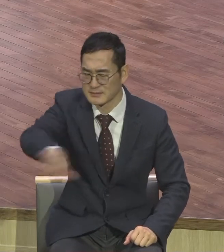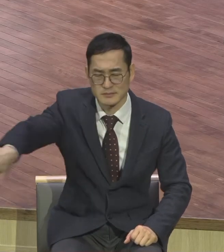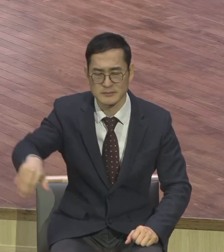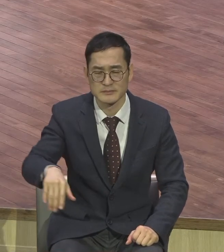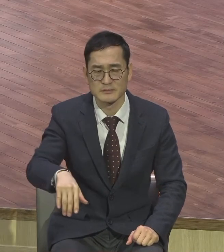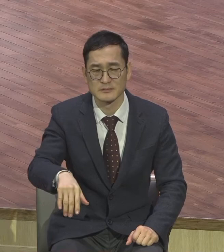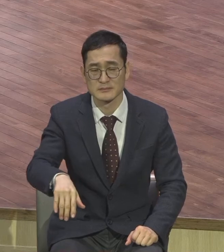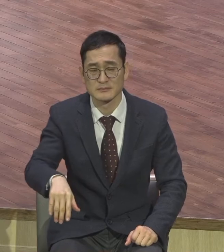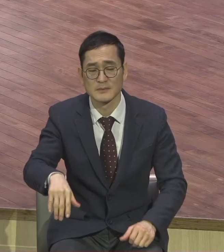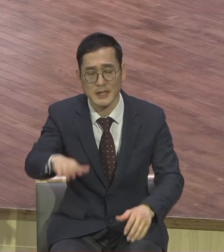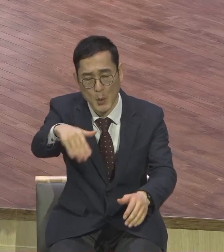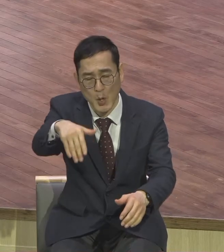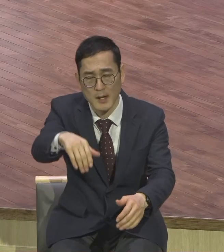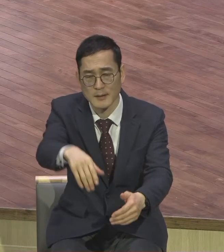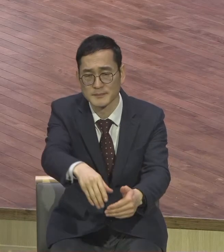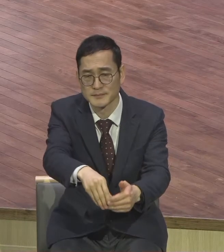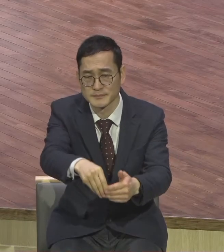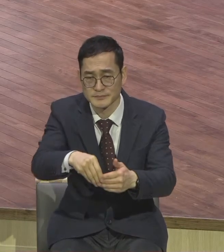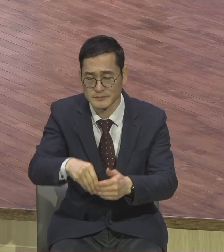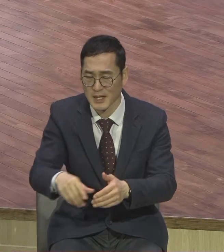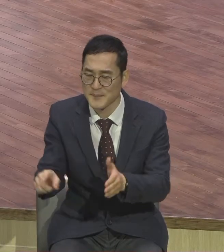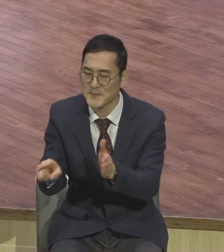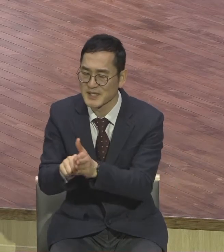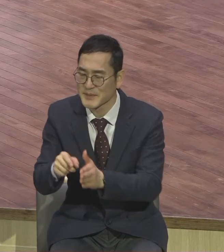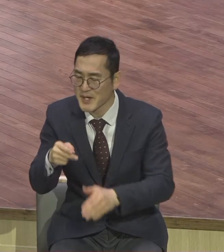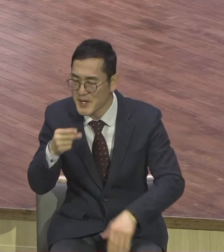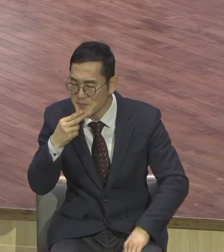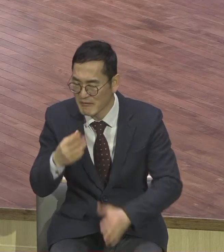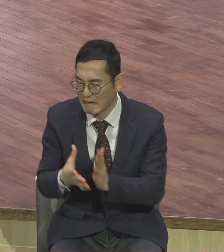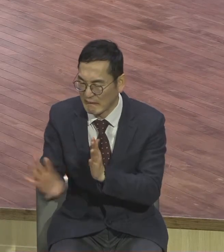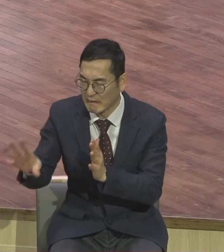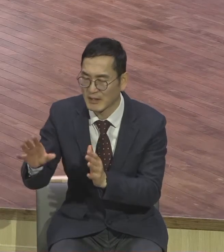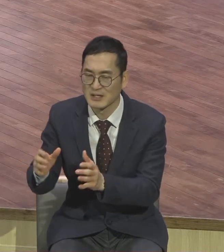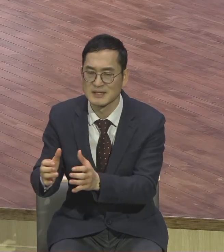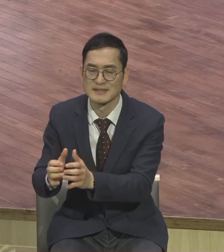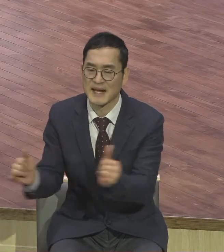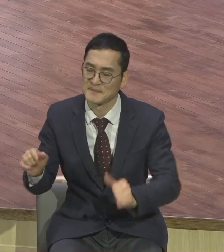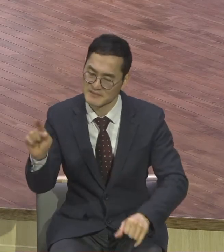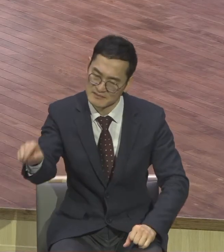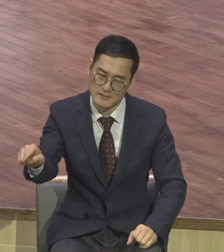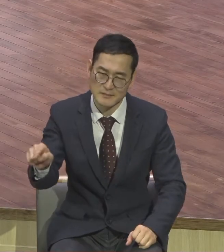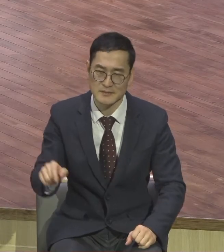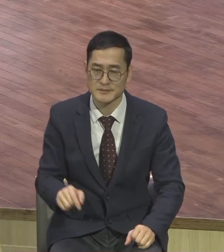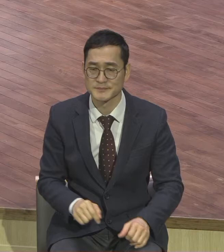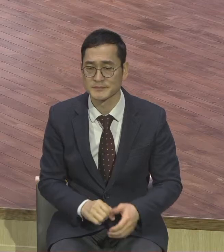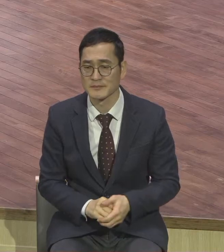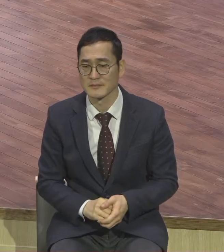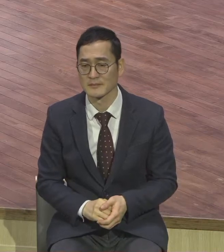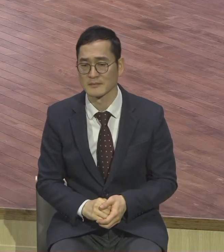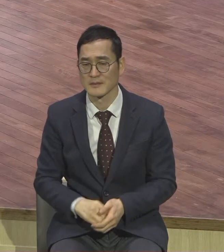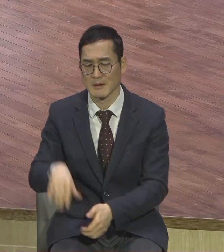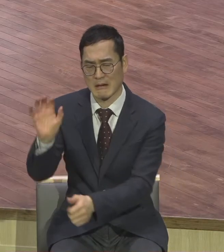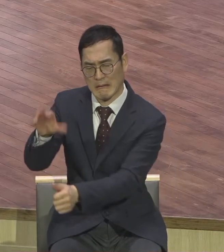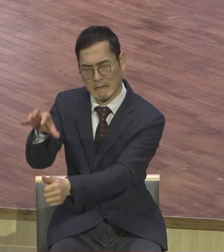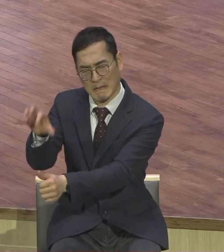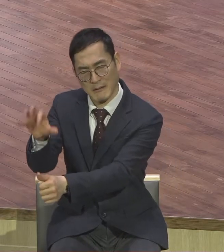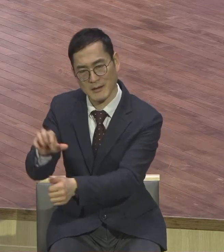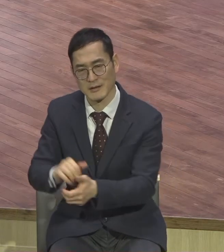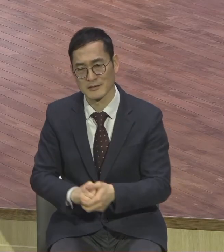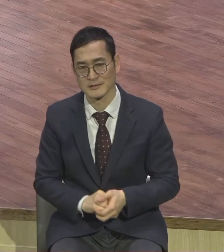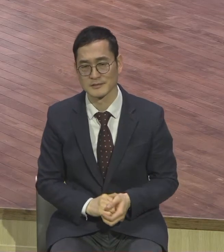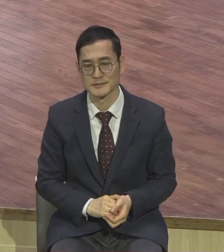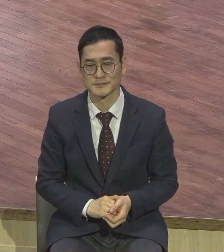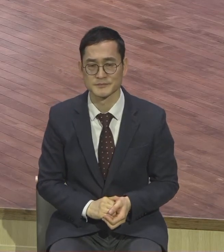믿음이 없고 폐역한 세대여 믿음이 없고 폐역한 세대여 지금 그